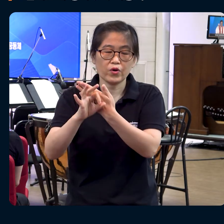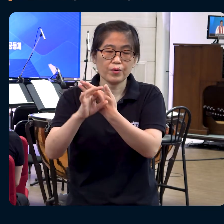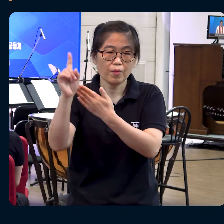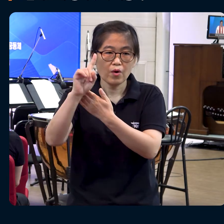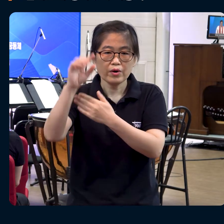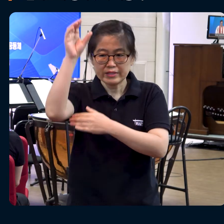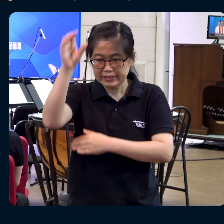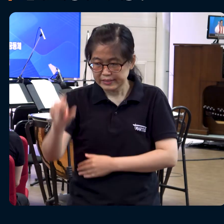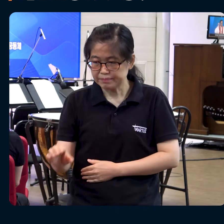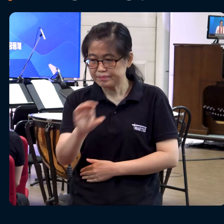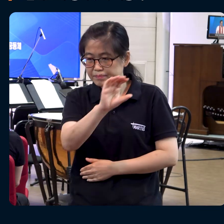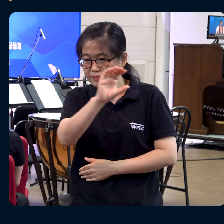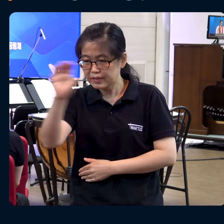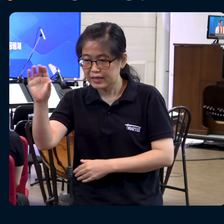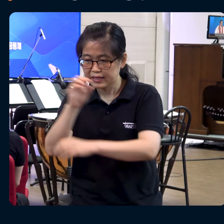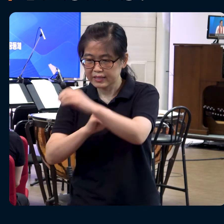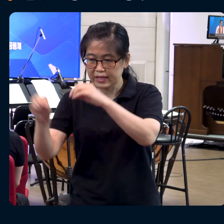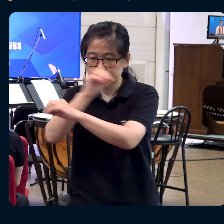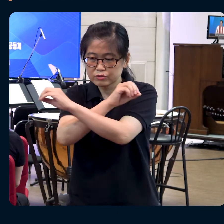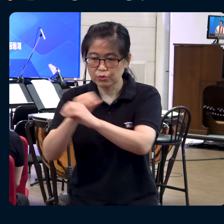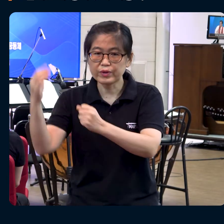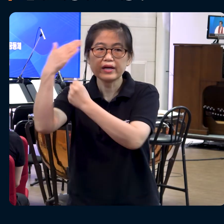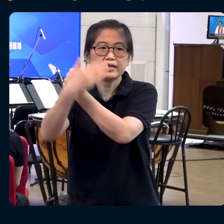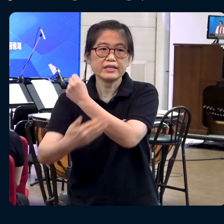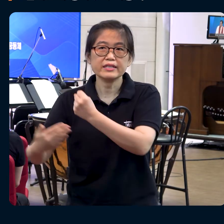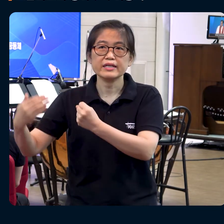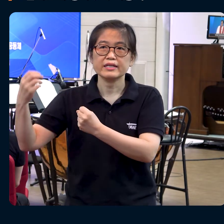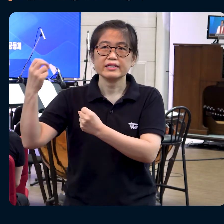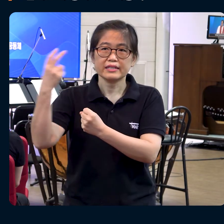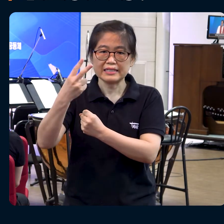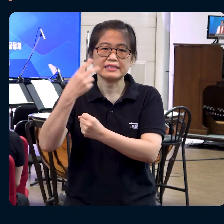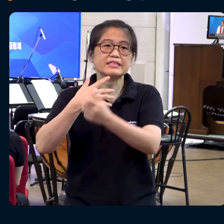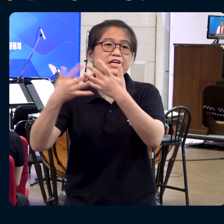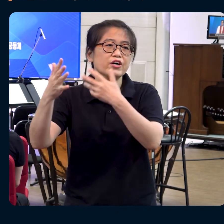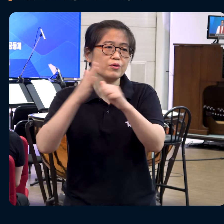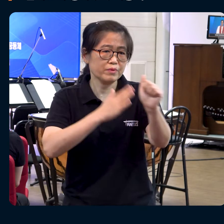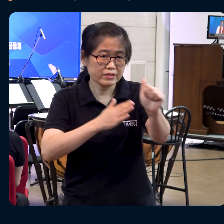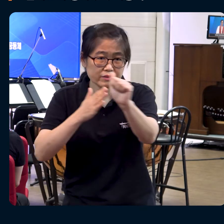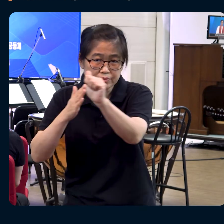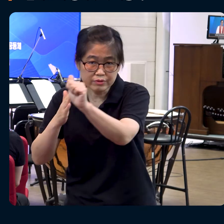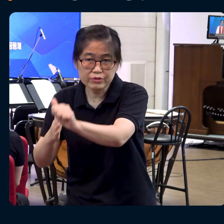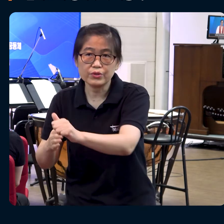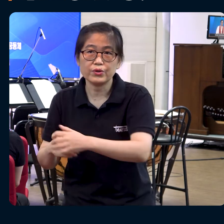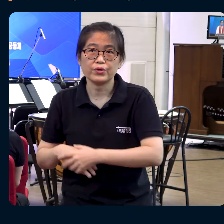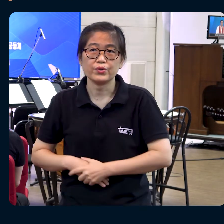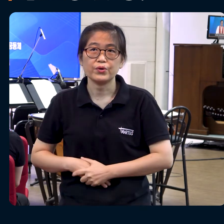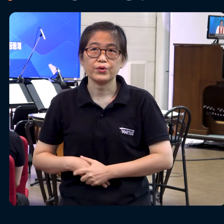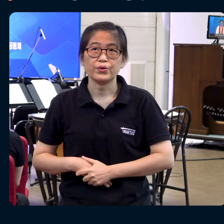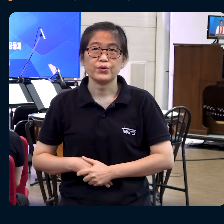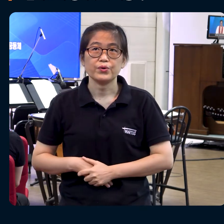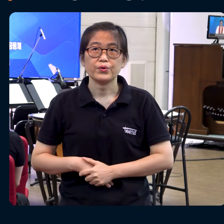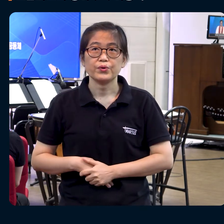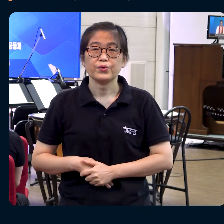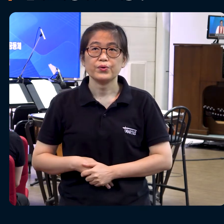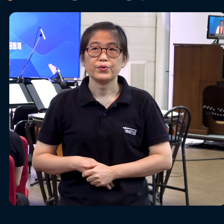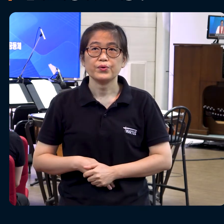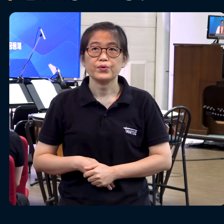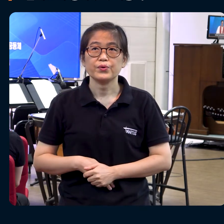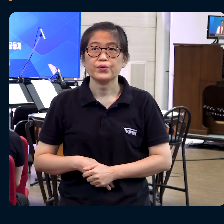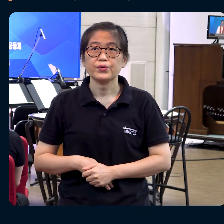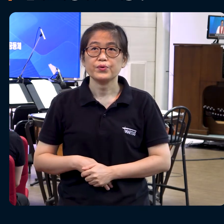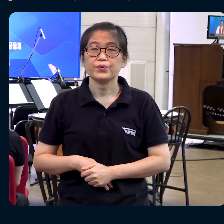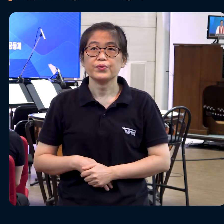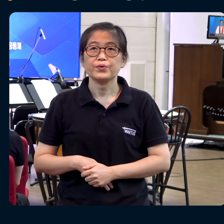한다면 그건 어떤 것보다 뭐예요? 십자가의 대속의 은혜를 다시 체험하는 거예요. 십자가의 대속의